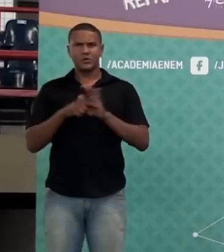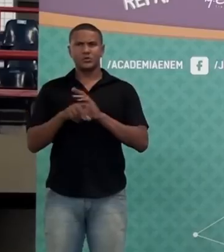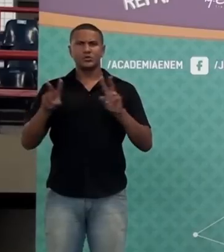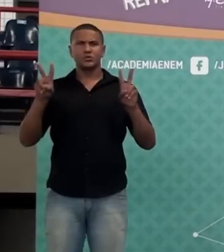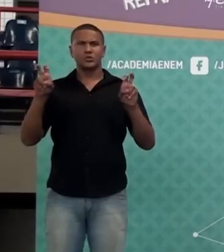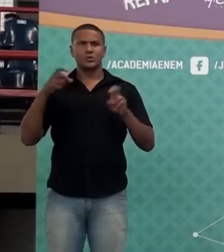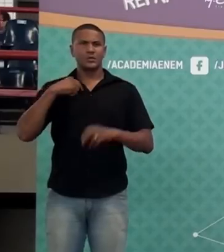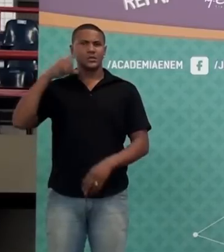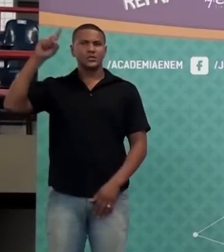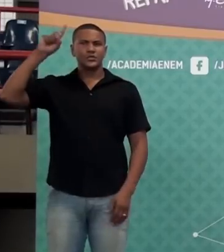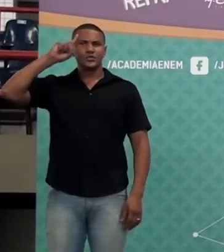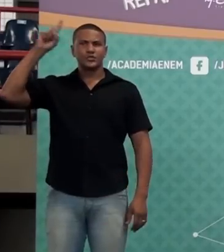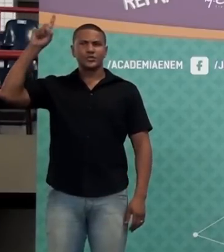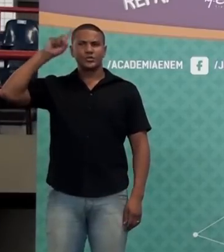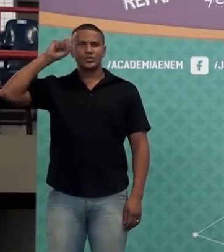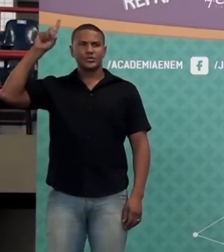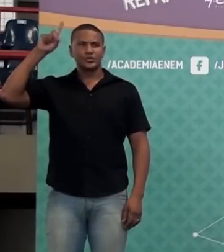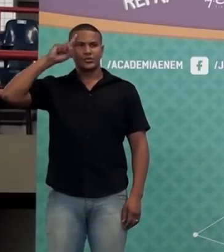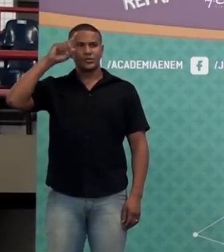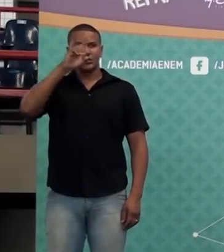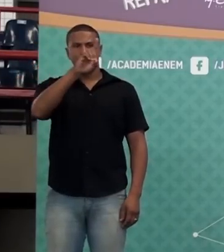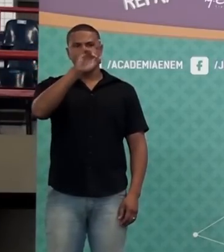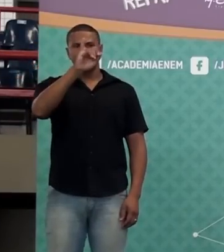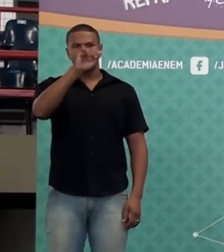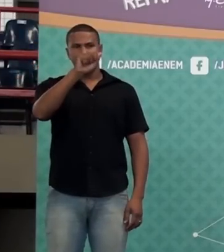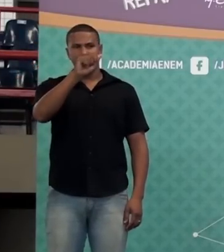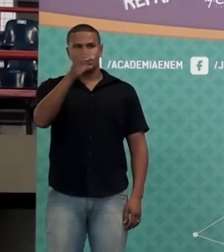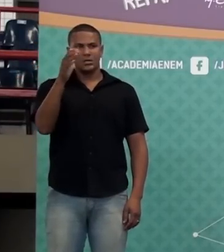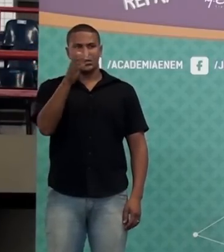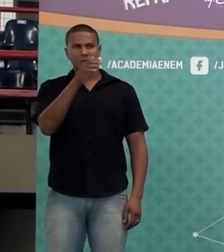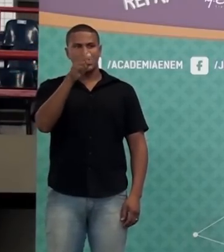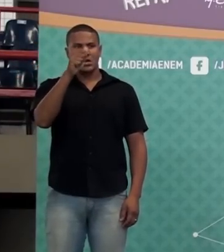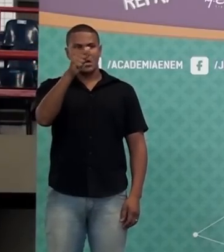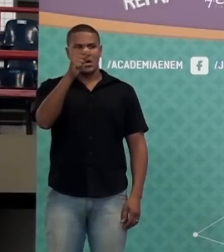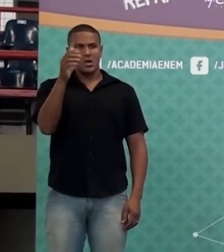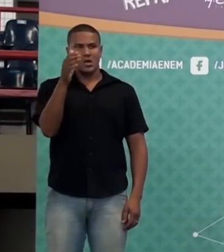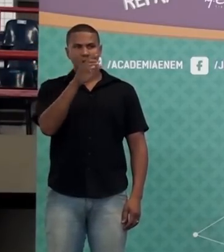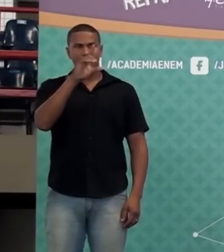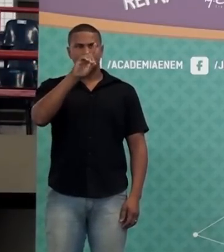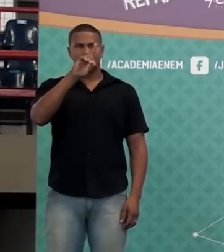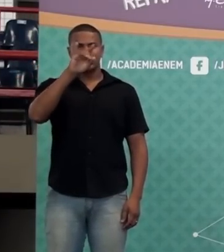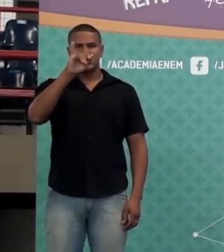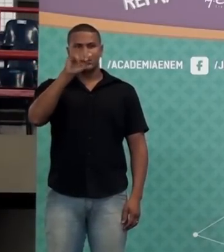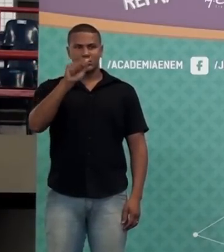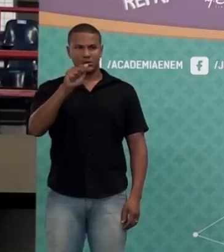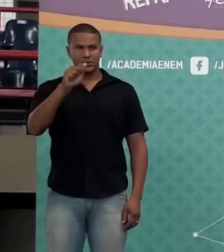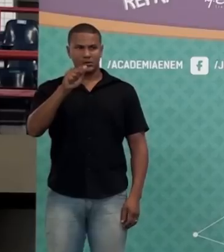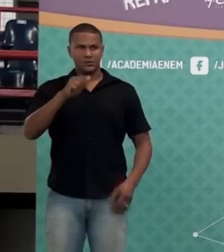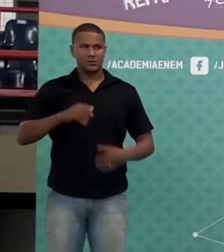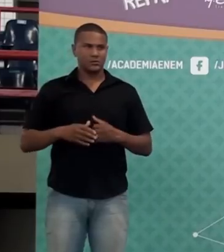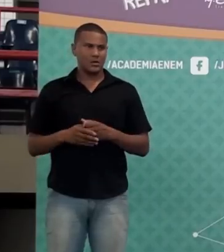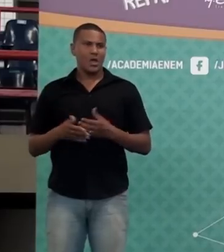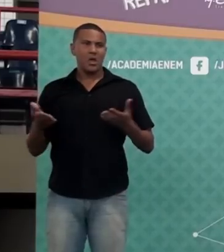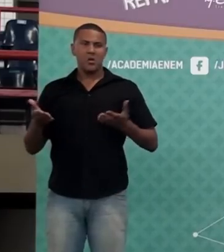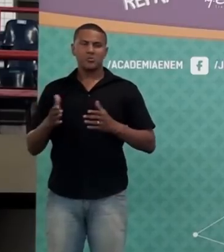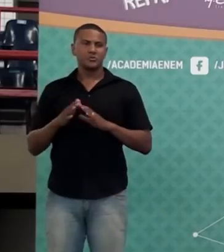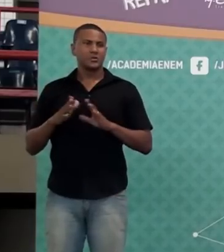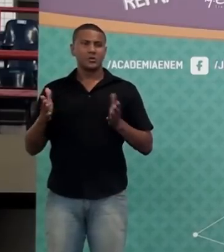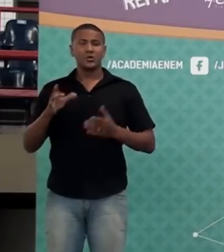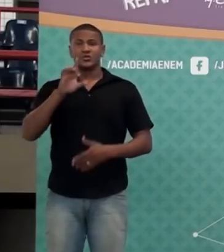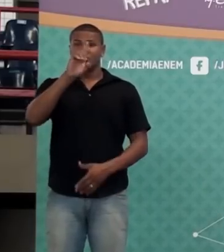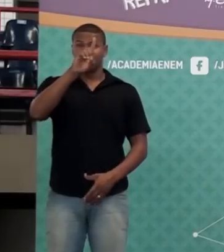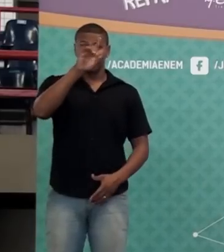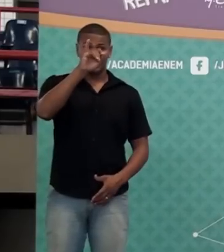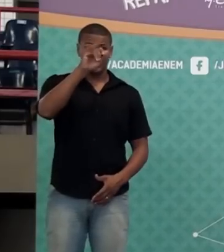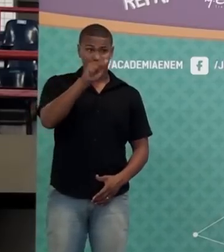palavra dia a dia não tem mais hífen. Ela é totalmente dia a dia